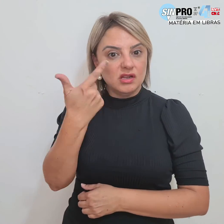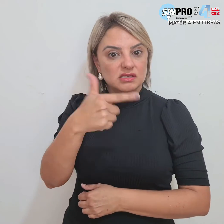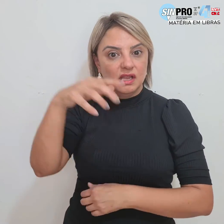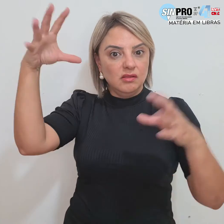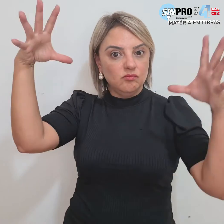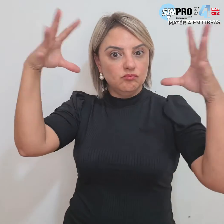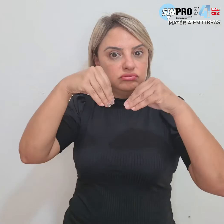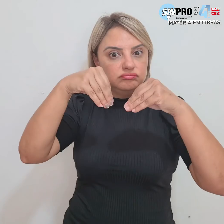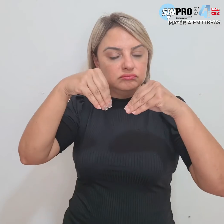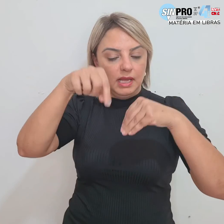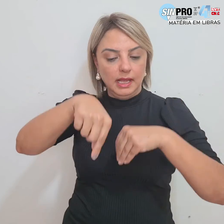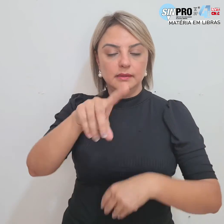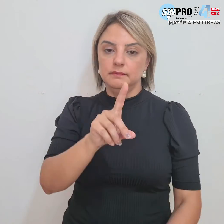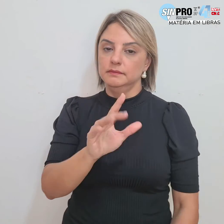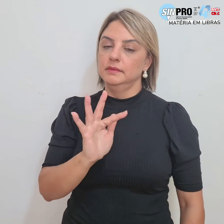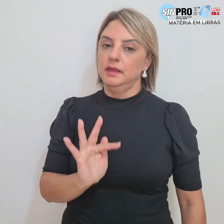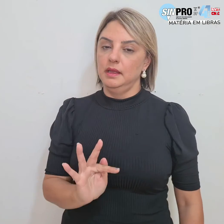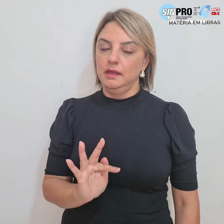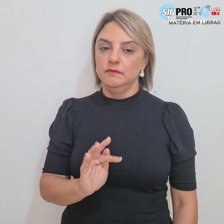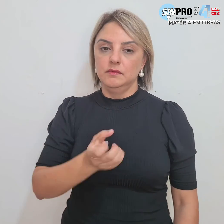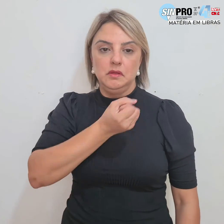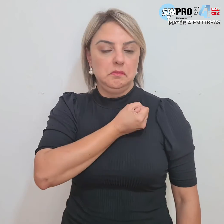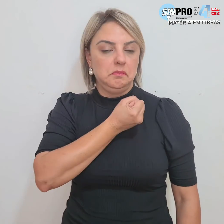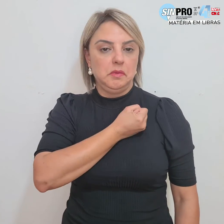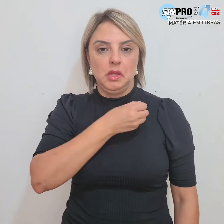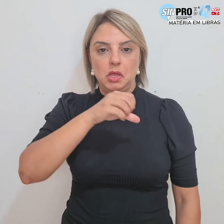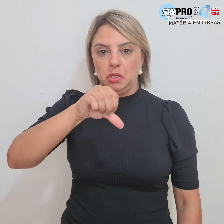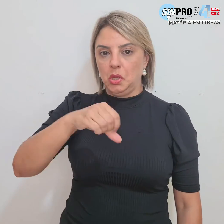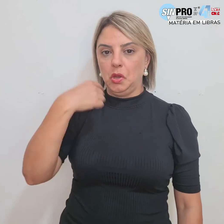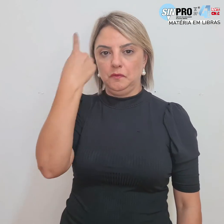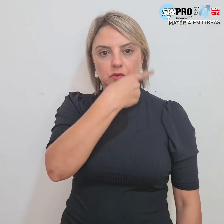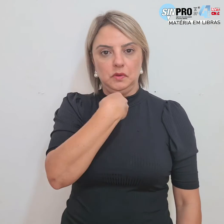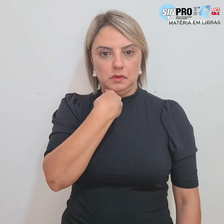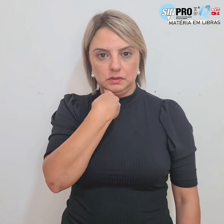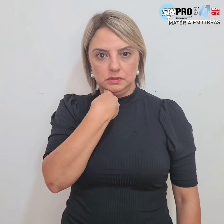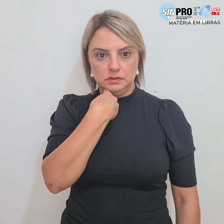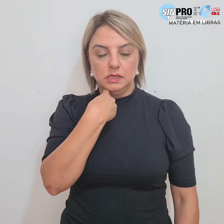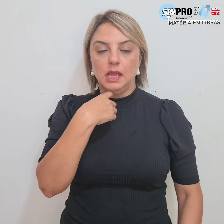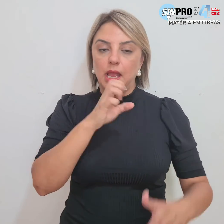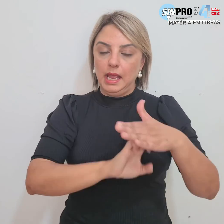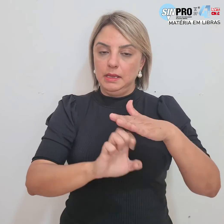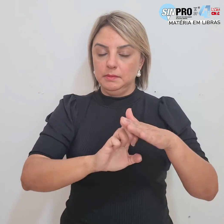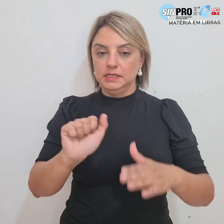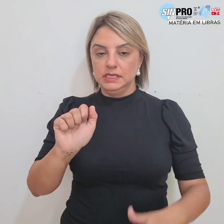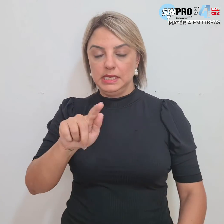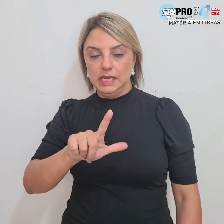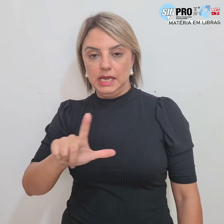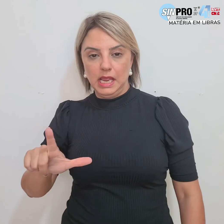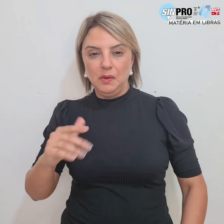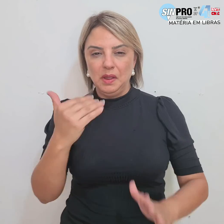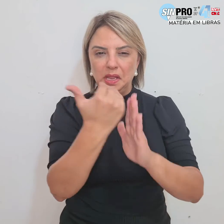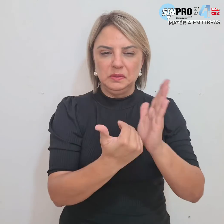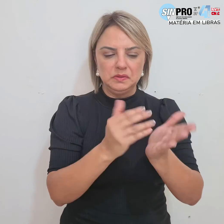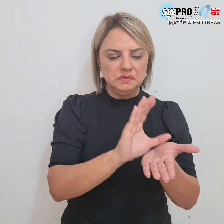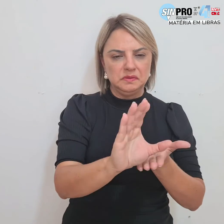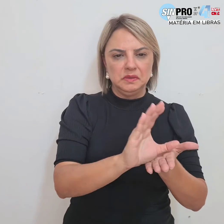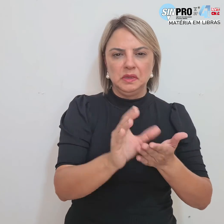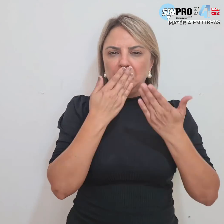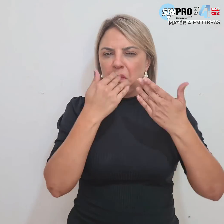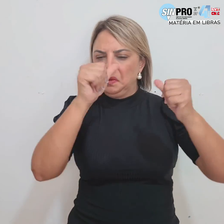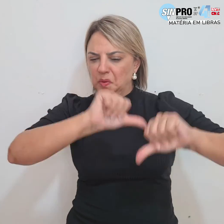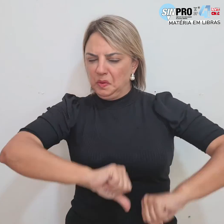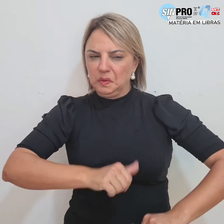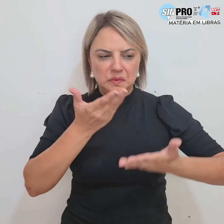horas sem energia. Já aqui no DF, esse número não ultrapassou nove horas. A empresa ANEL reduziu